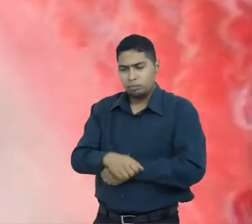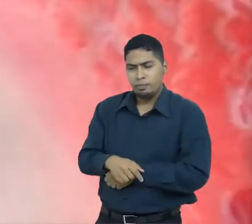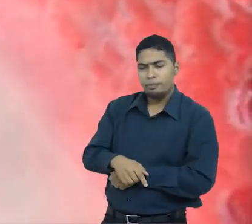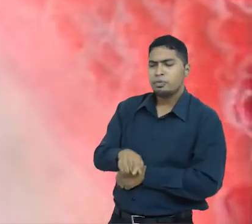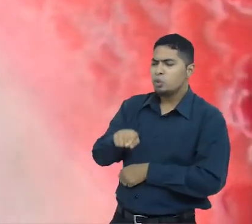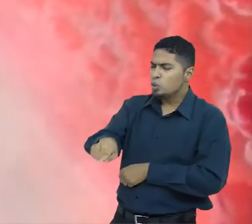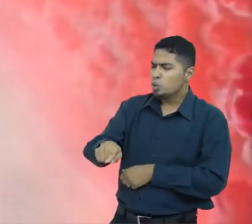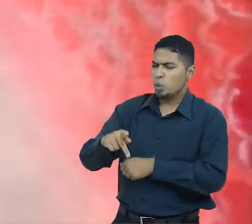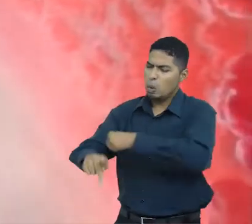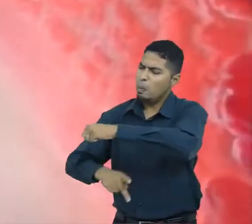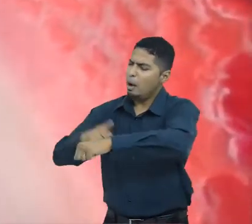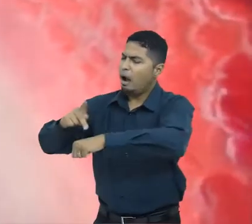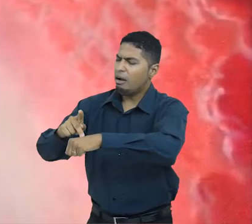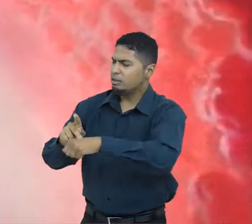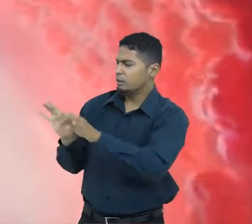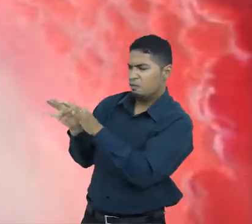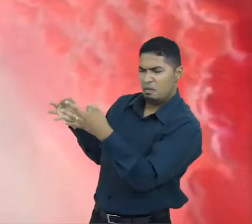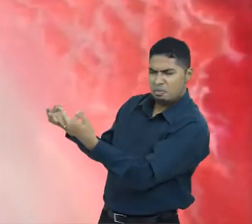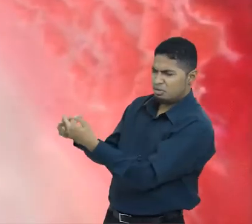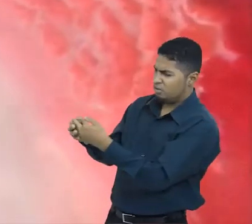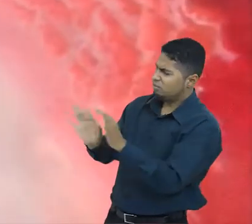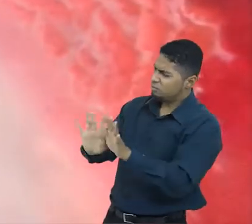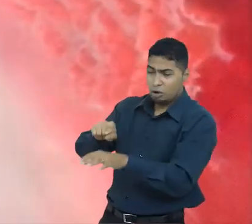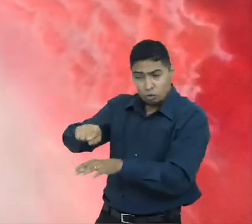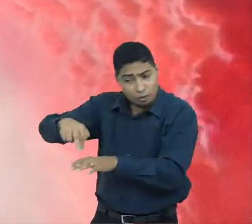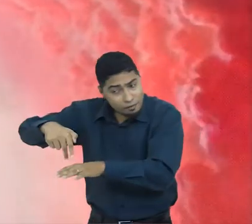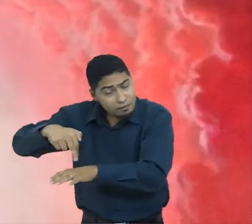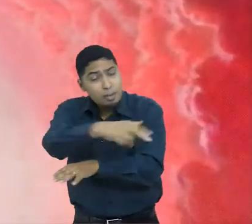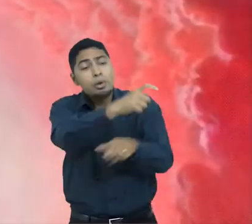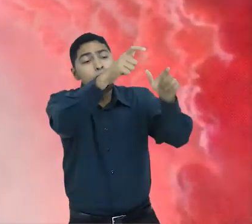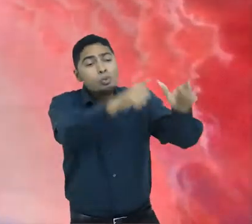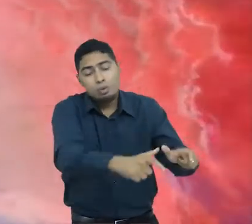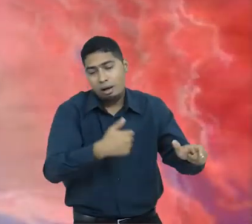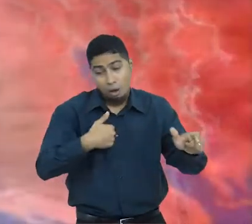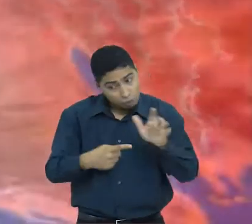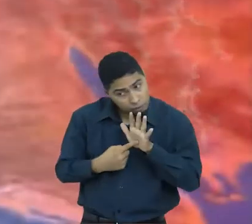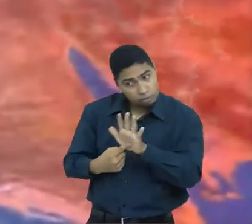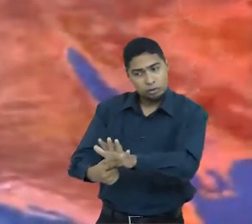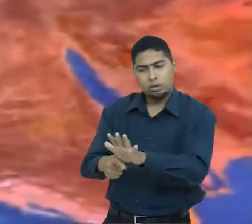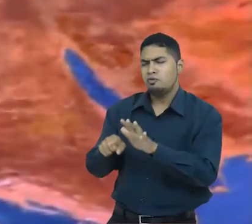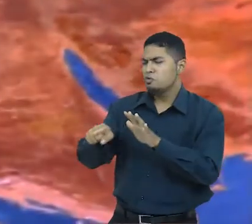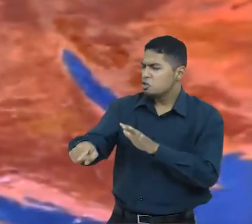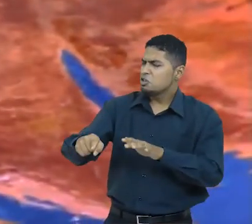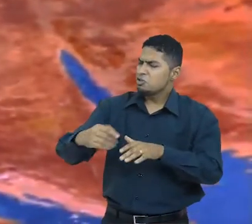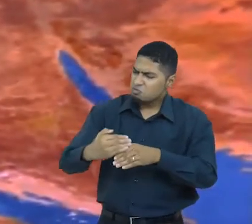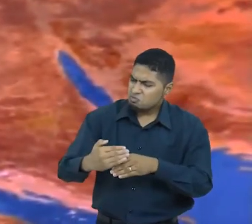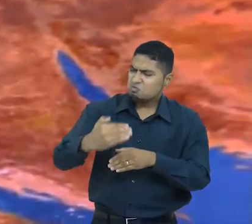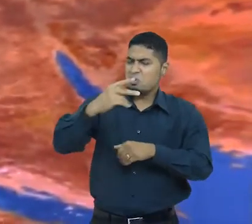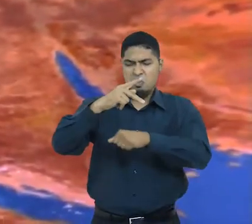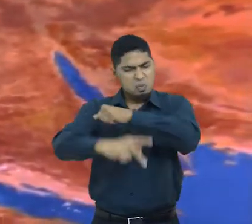sua família e vá para um lugar que vou lhe mostrar. Farei de você uma grande nação e seu nome